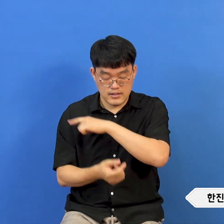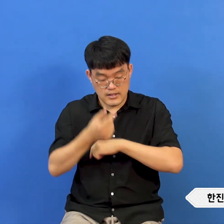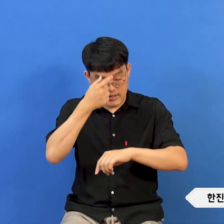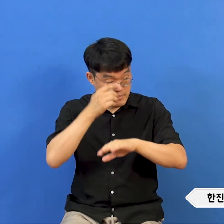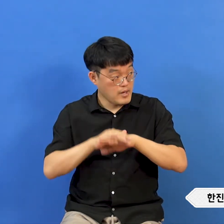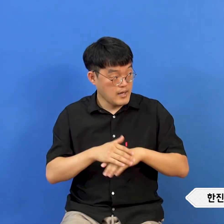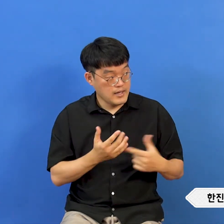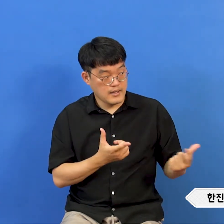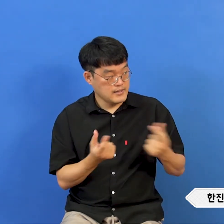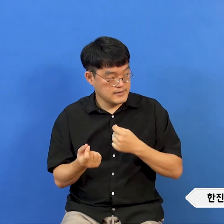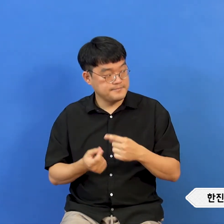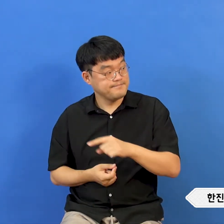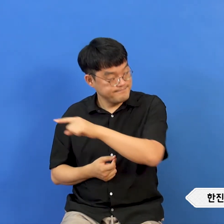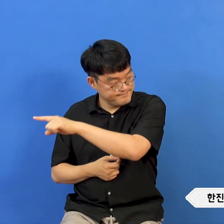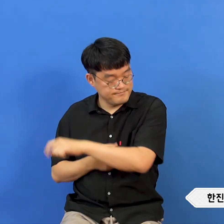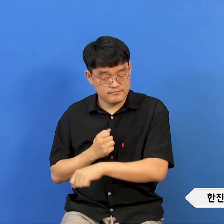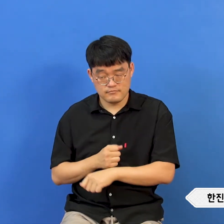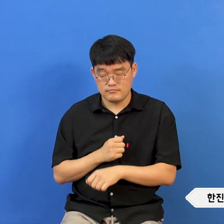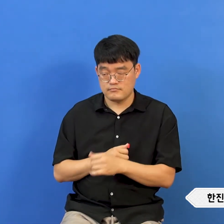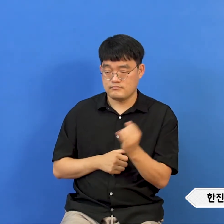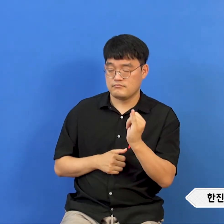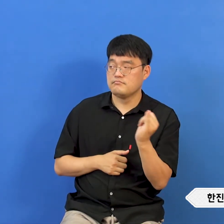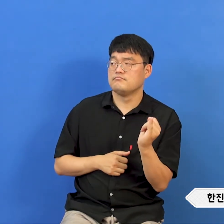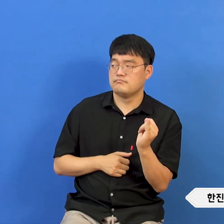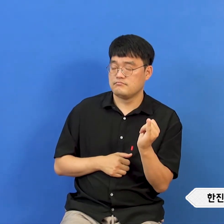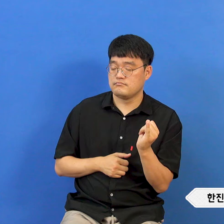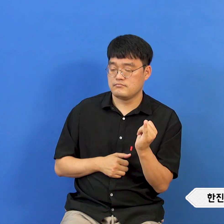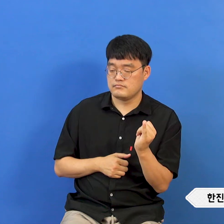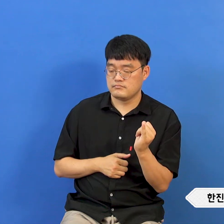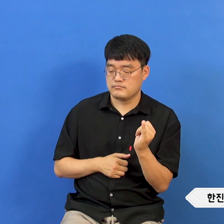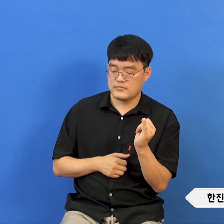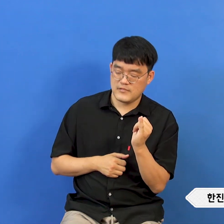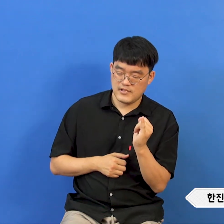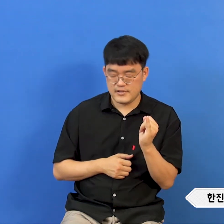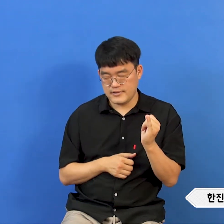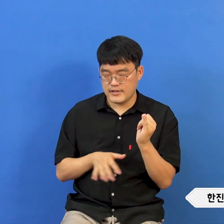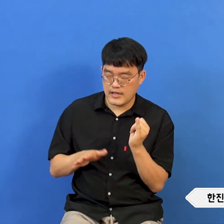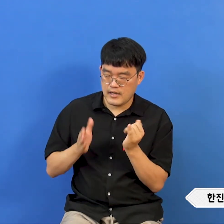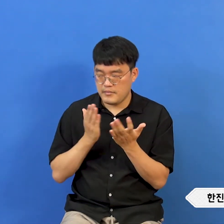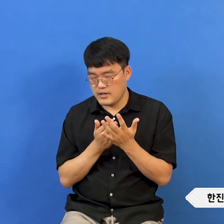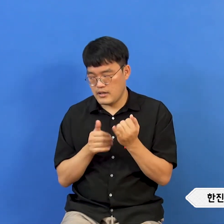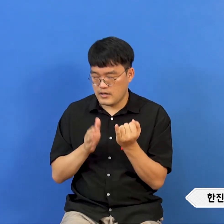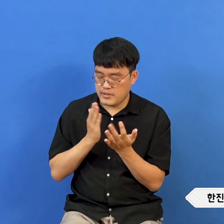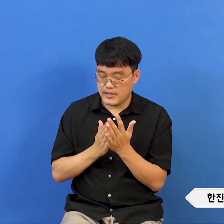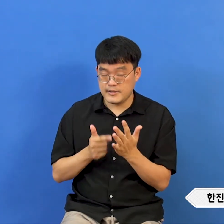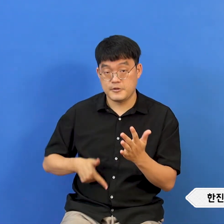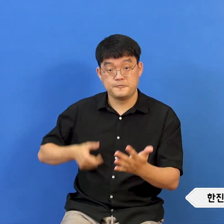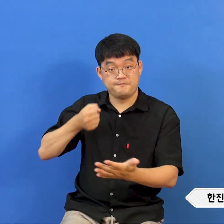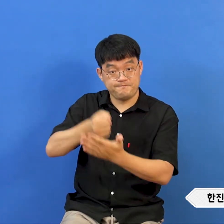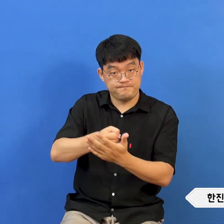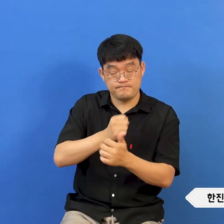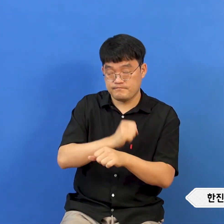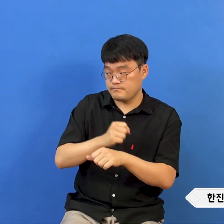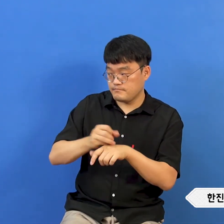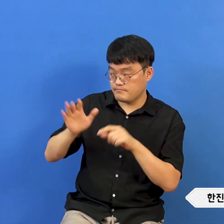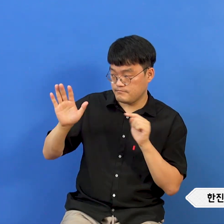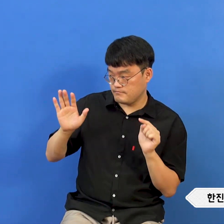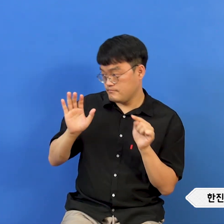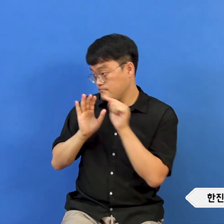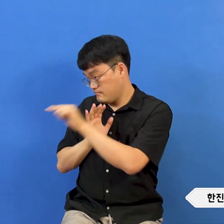권했습니다. 그 부인이 본당 문 앞에서 한참 망설이다가 용기를 내서 이제 안으로